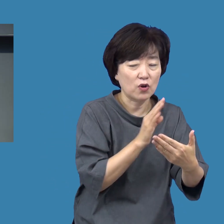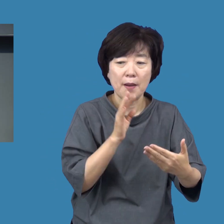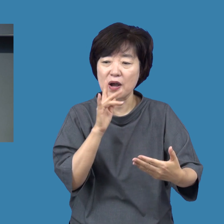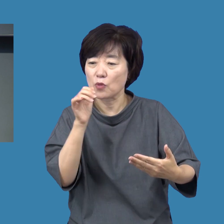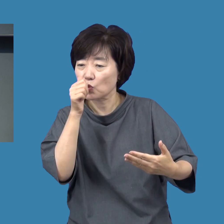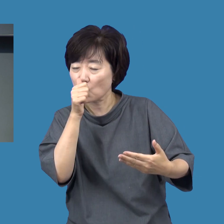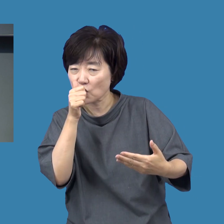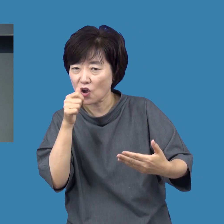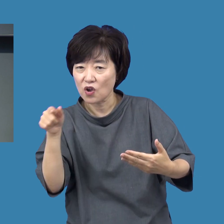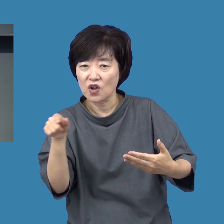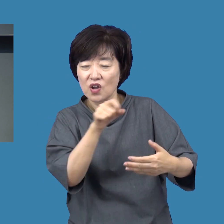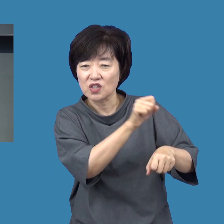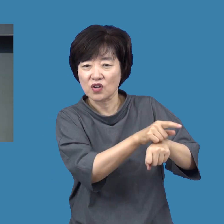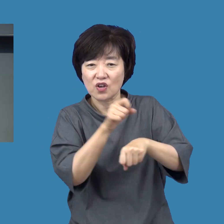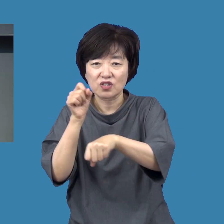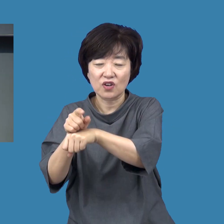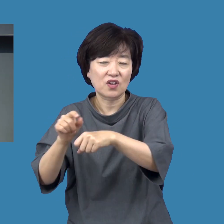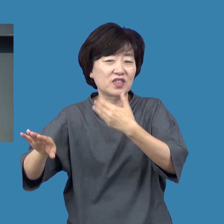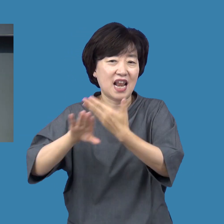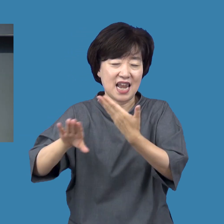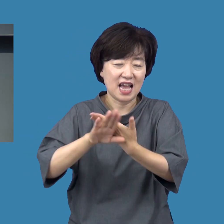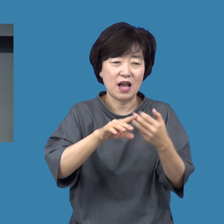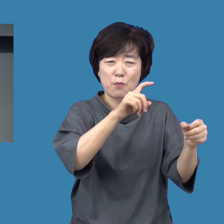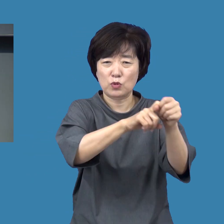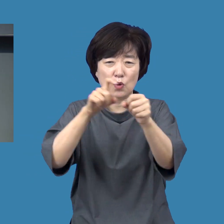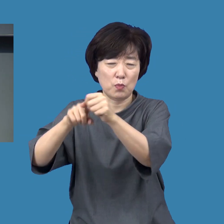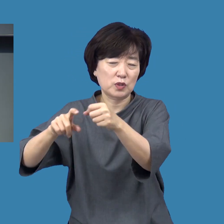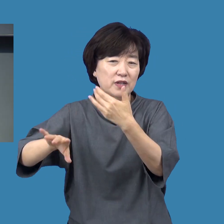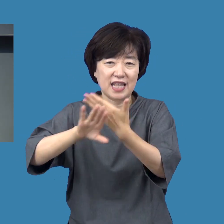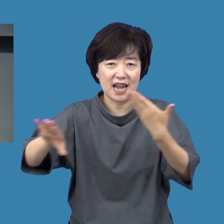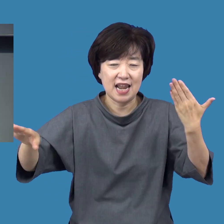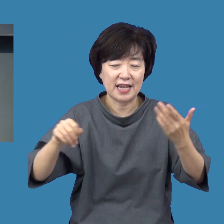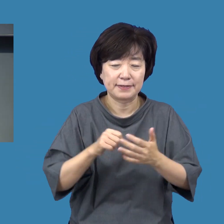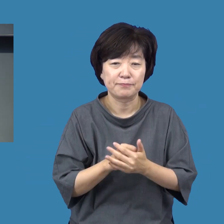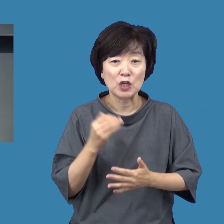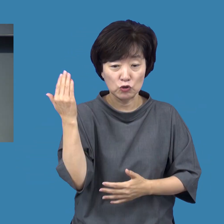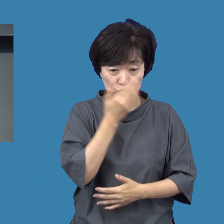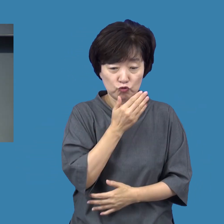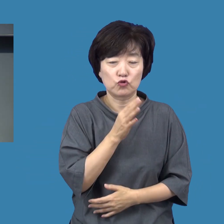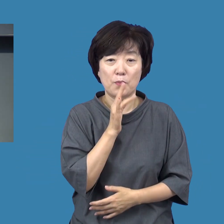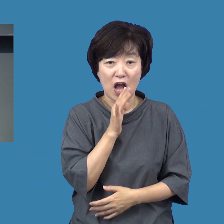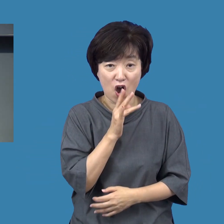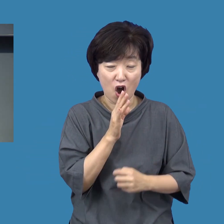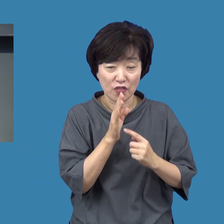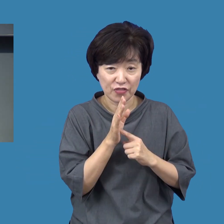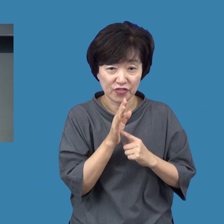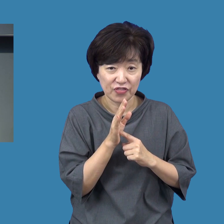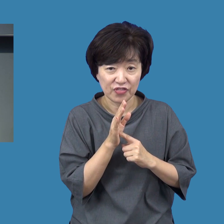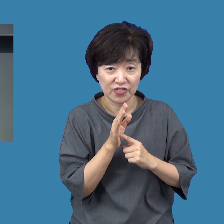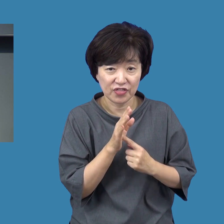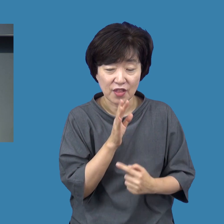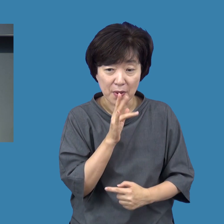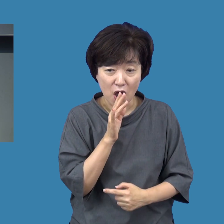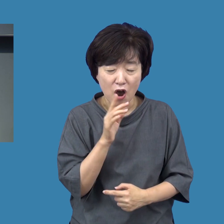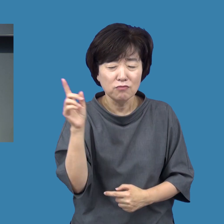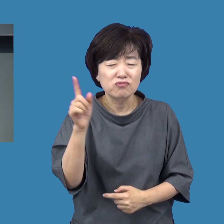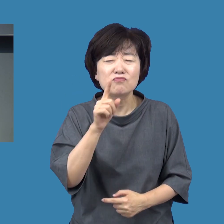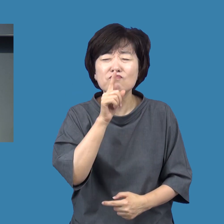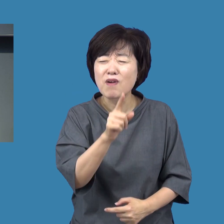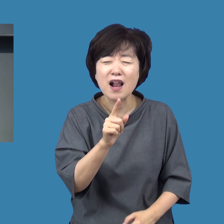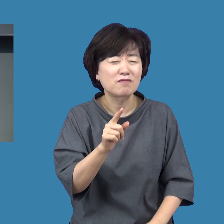다른 성격의 은사라는 거예요. 자, 그러니까 순수한 방언의 은사는 무슨 말인지 이해하지 못하는 것이 당연한